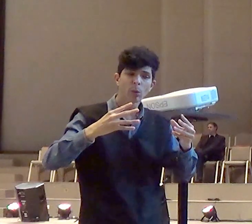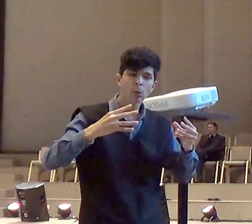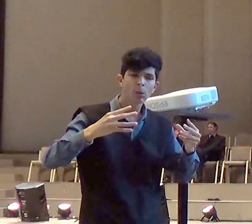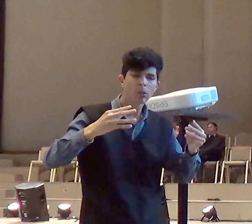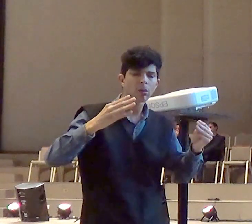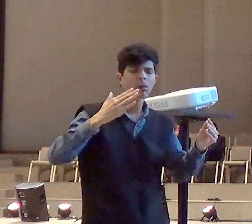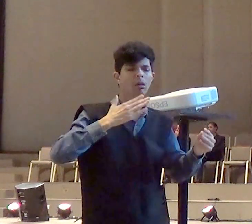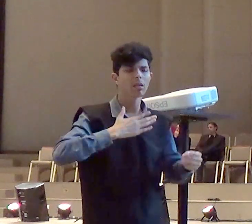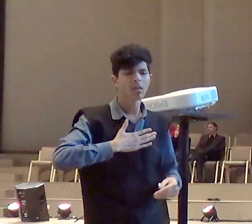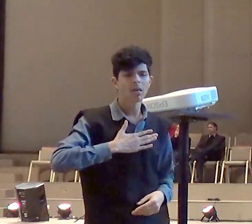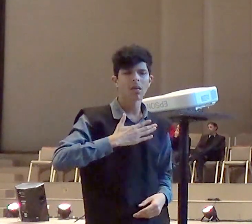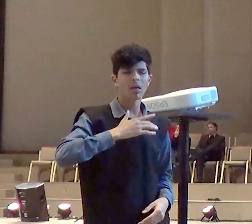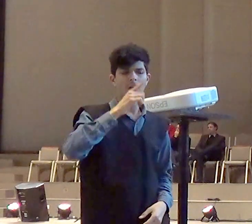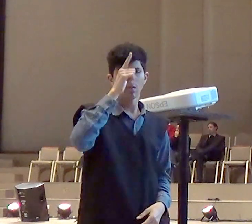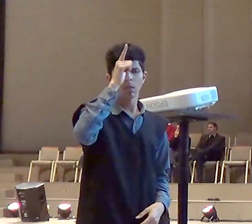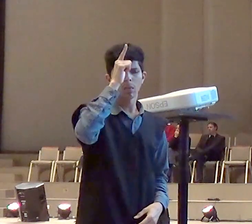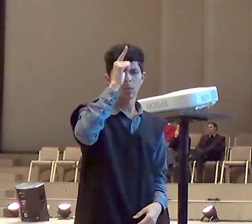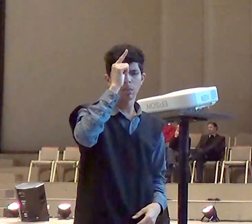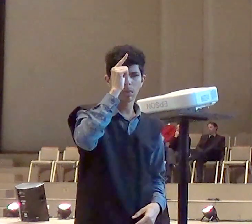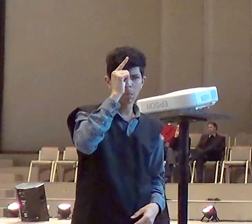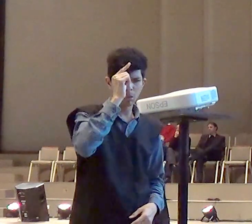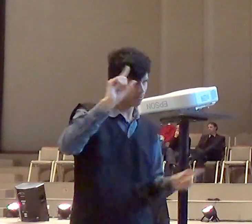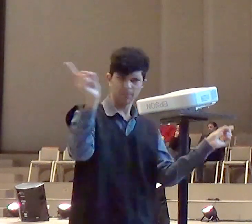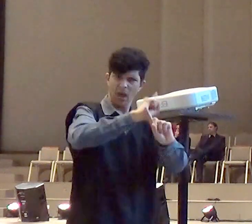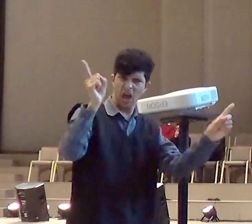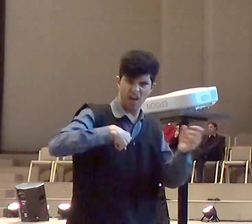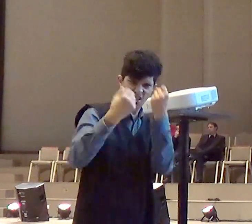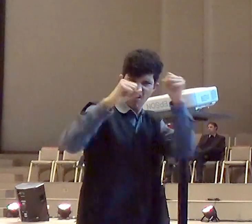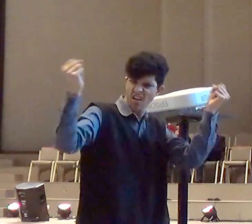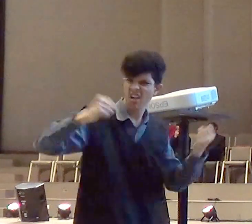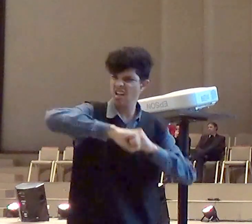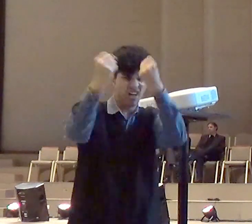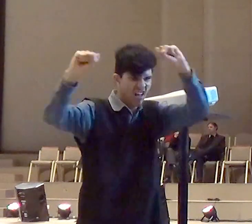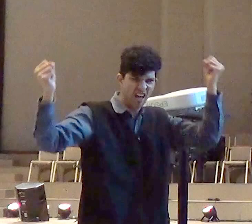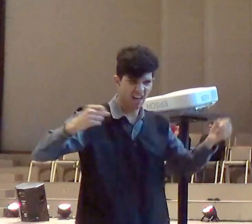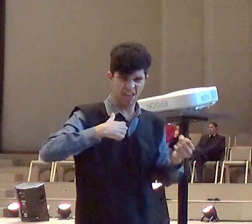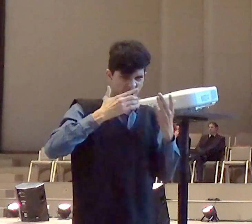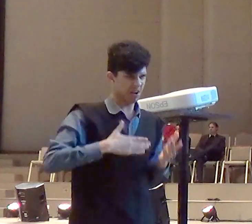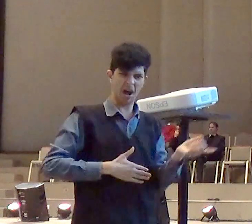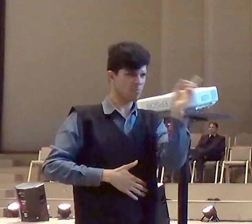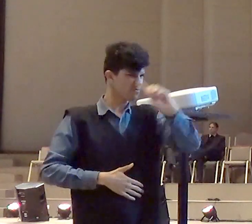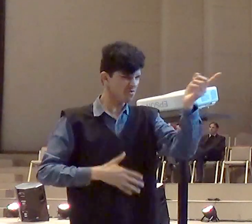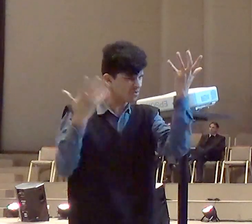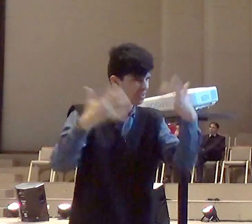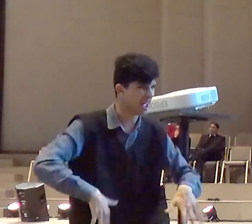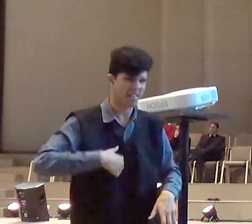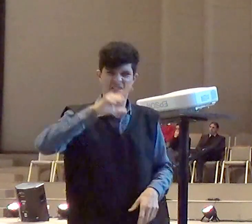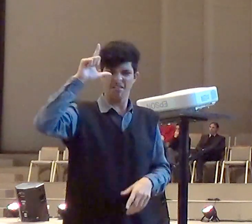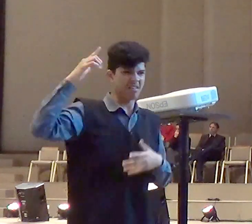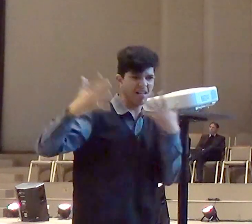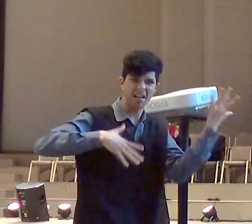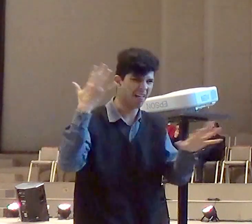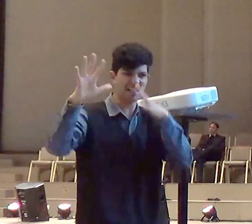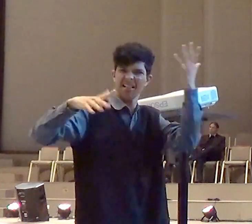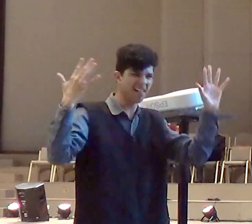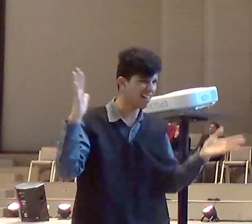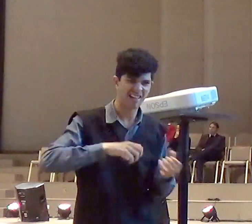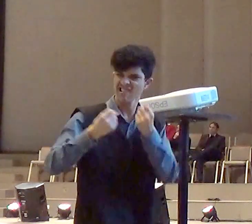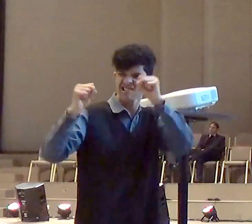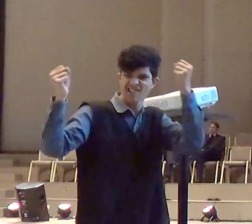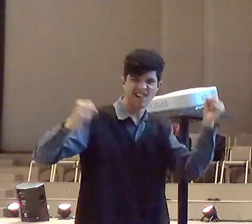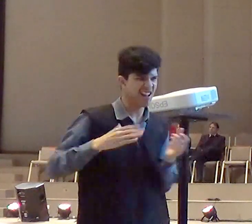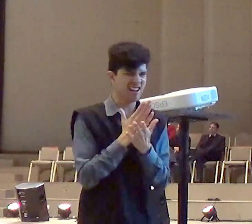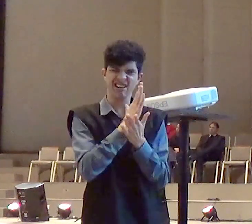acalmar a gente faz não não pode ficar calmo não tem que dar um jeito e a gente volta com tudo de novo para poder